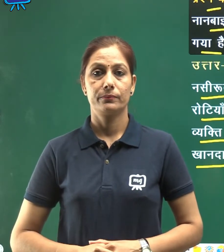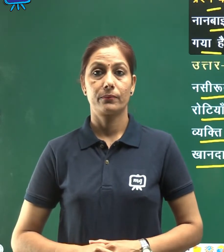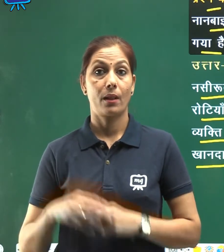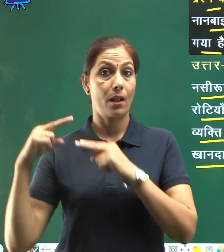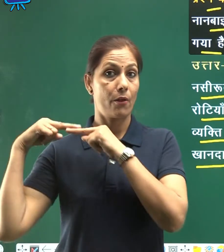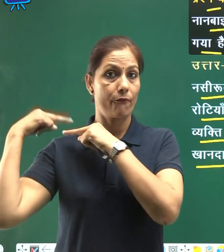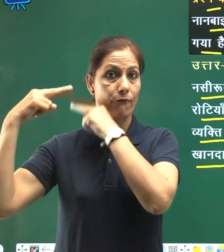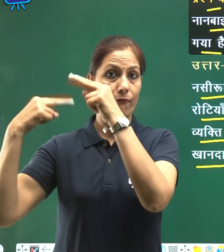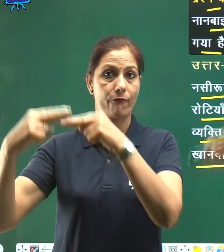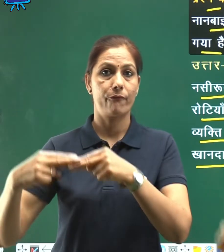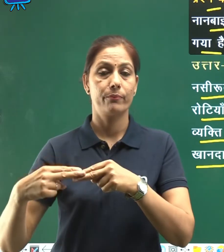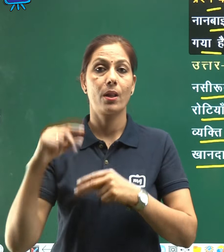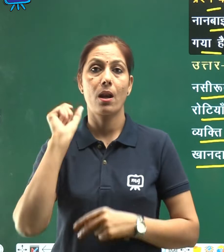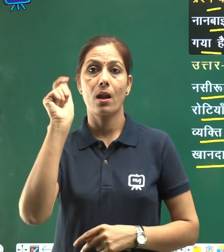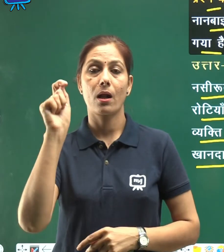खानदानी कार्य था।